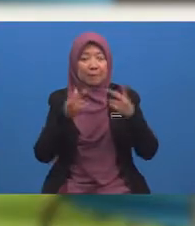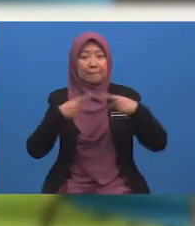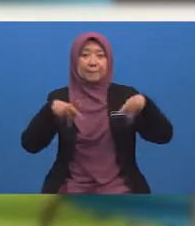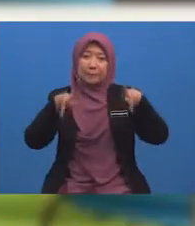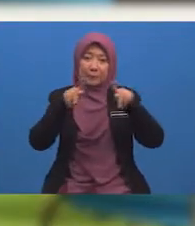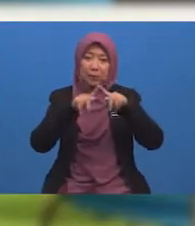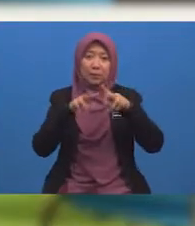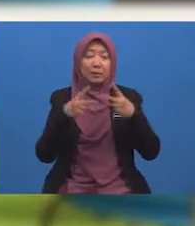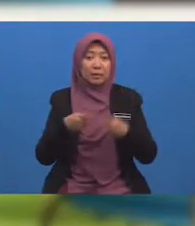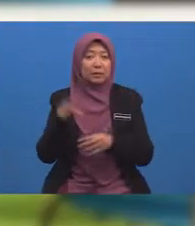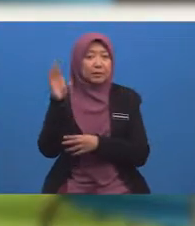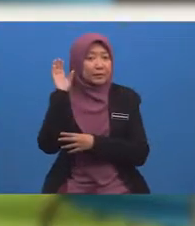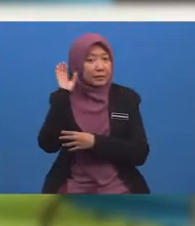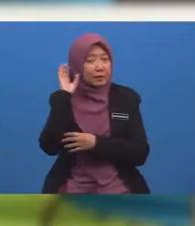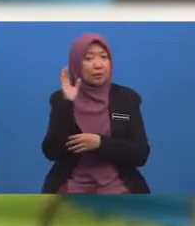Murid-murid pernah dengar